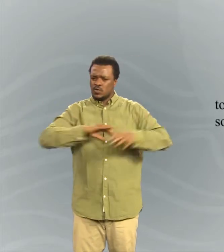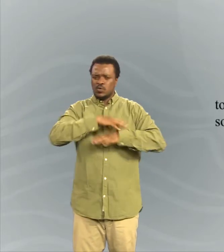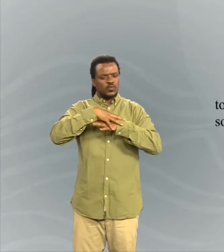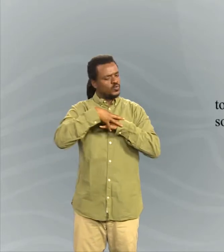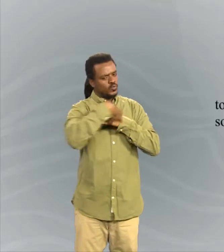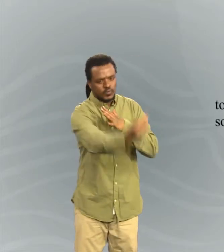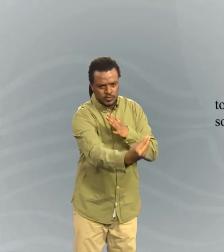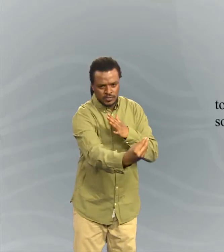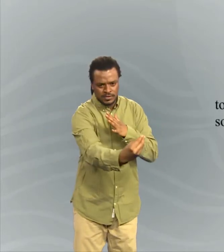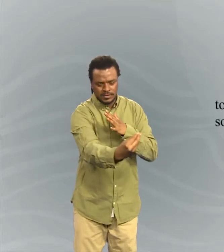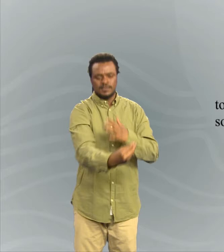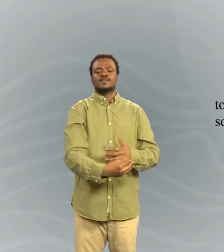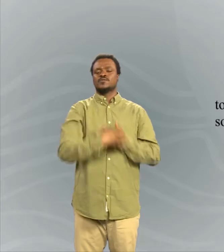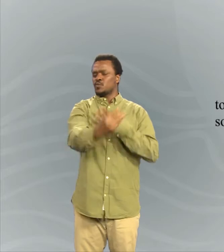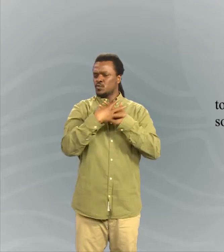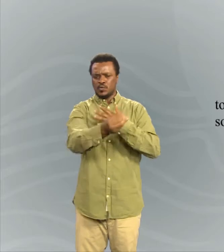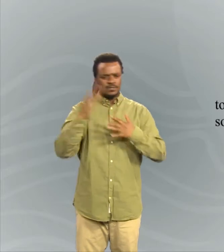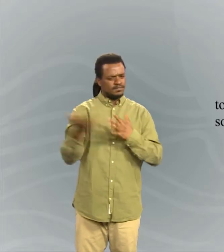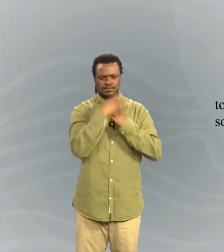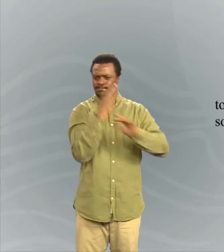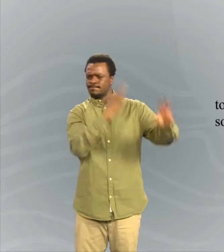le sol sortent du bateau par famille.